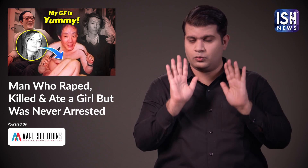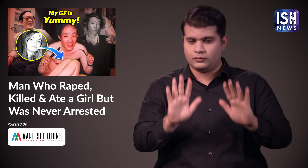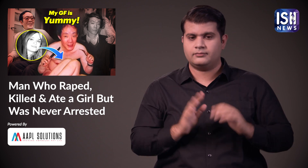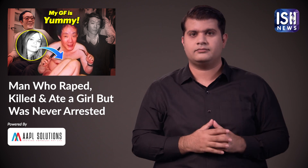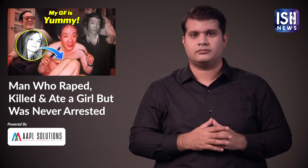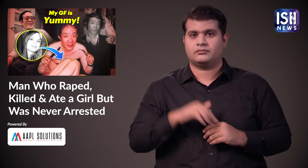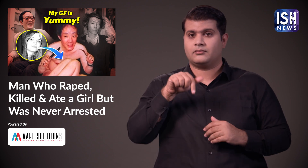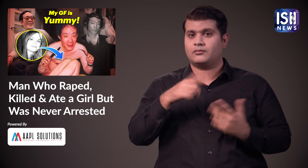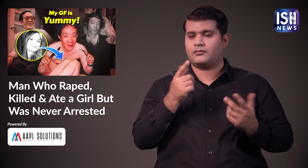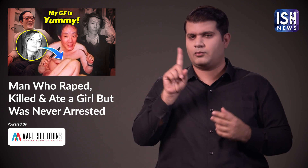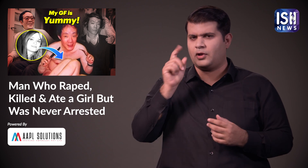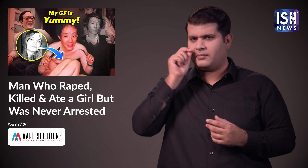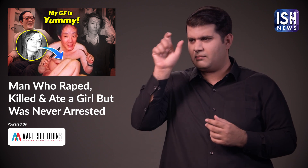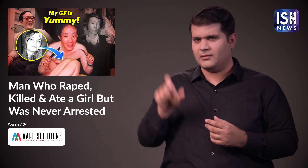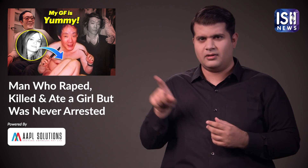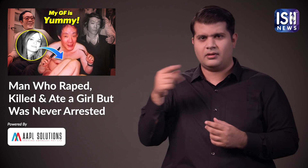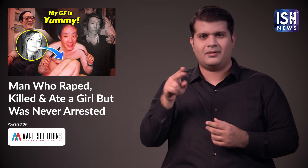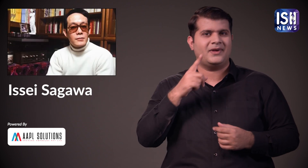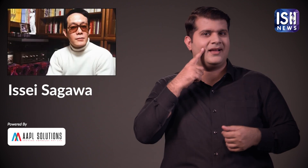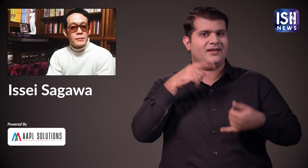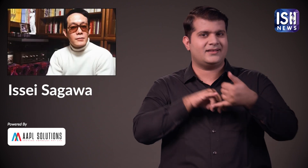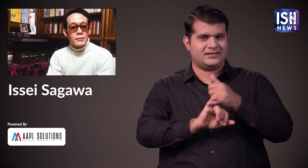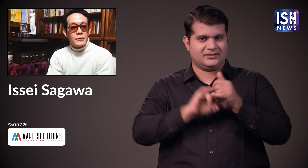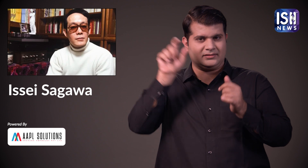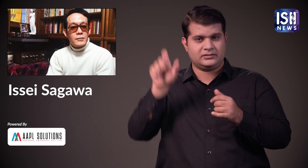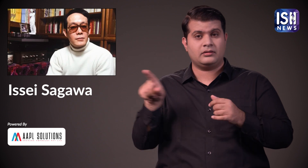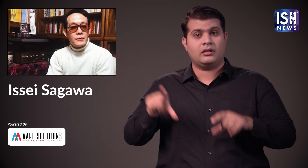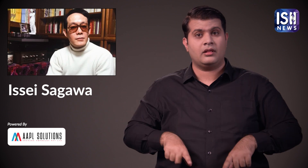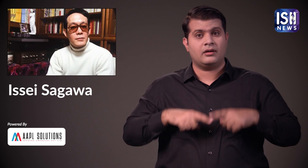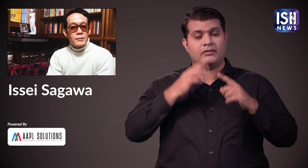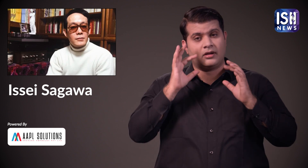थी। आईसी सगावा नाम का एक जापानी आदमी था।